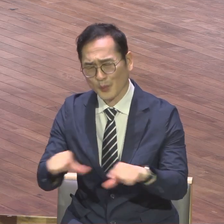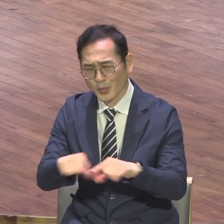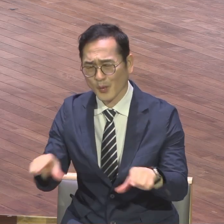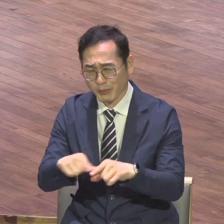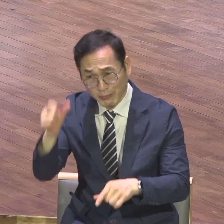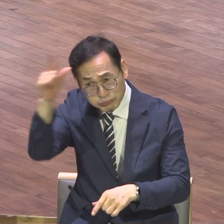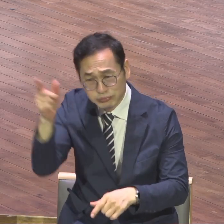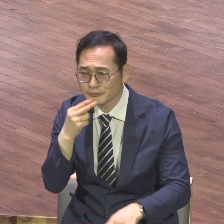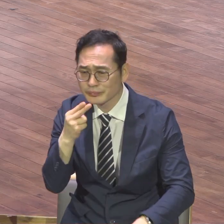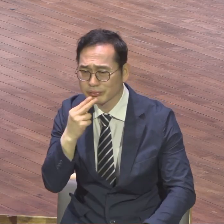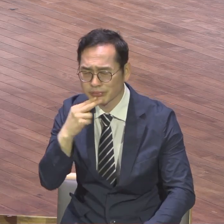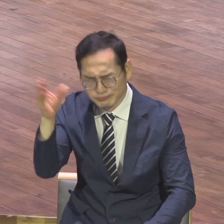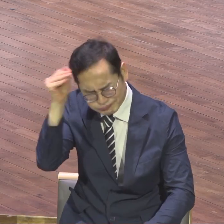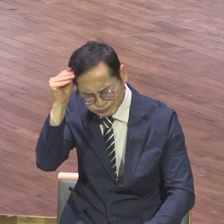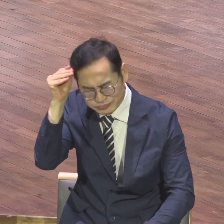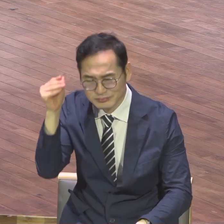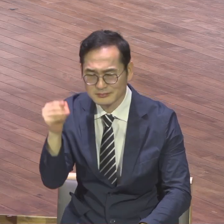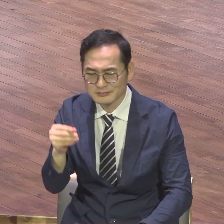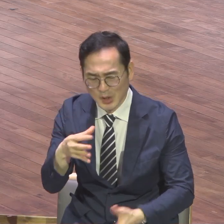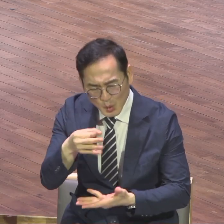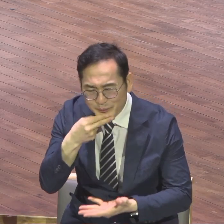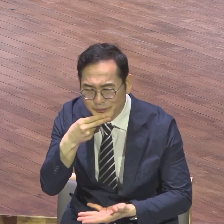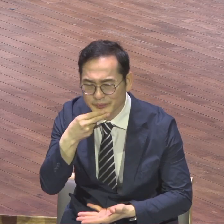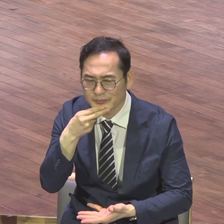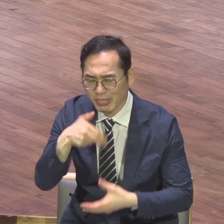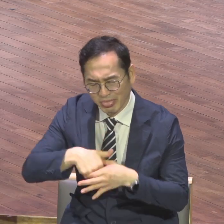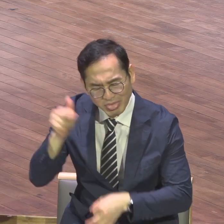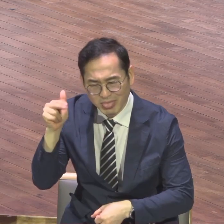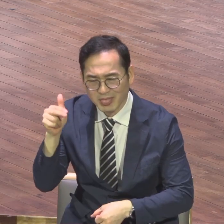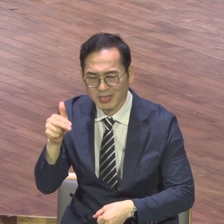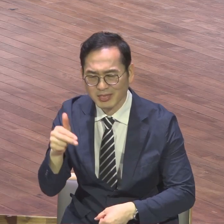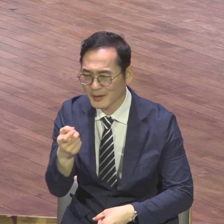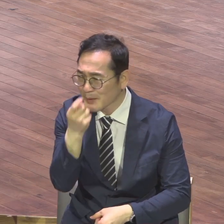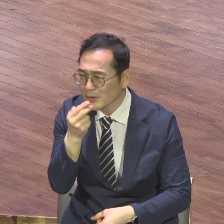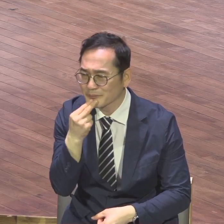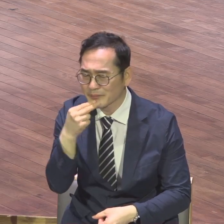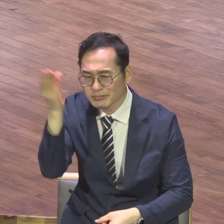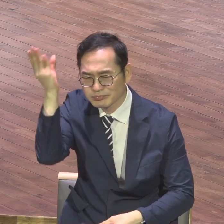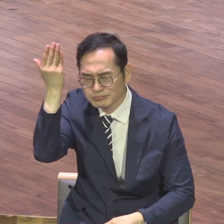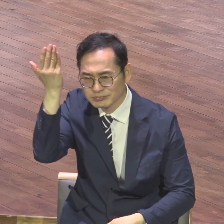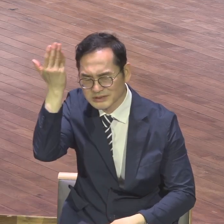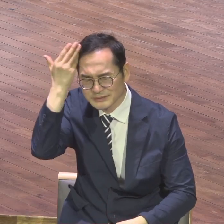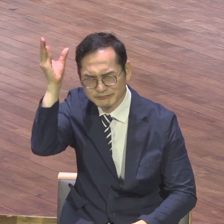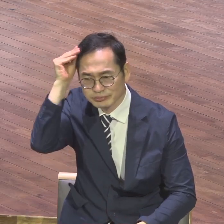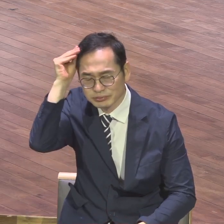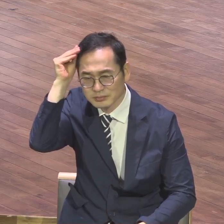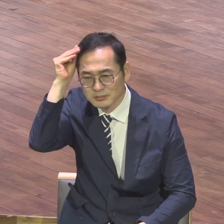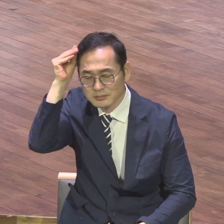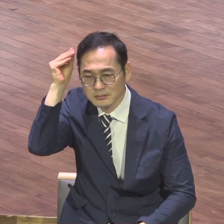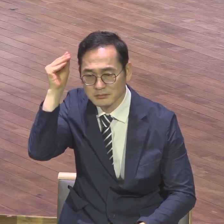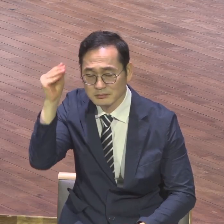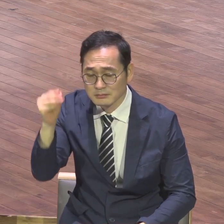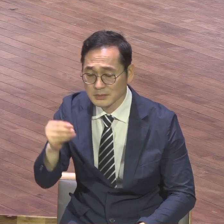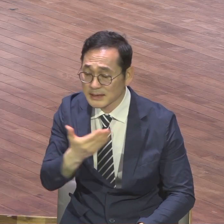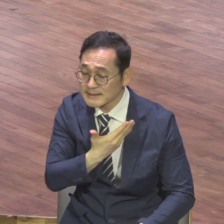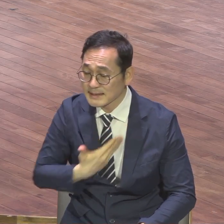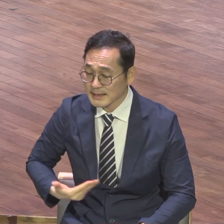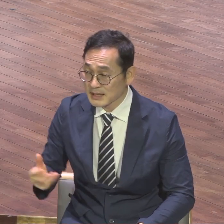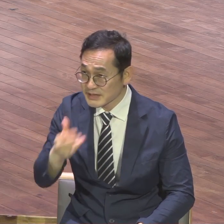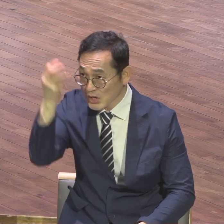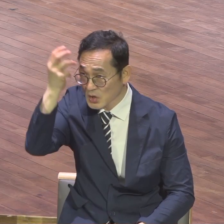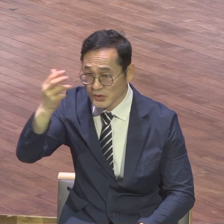보면 아무것도 가진 것도 없고 배운 것도 없는 이 제자들이